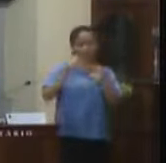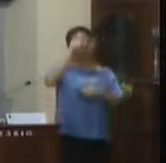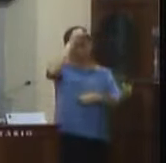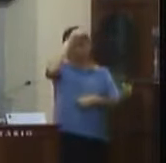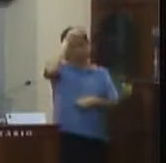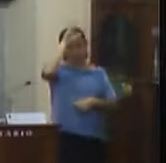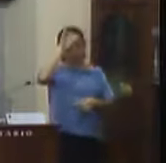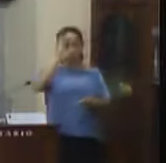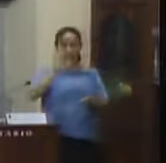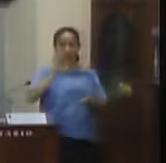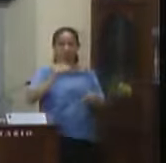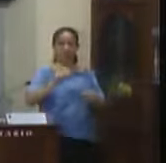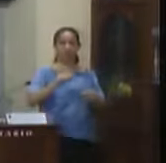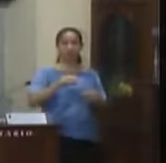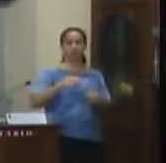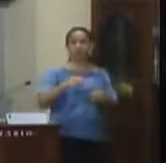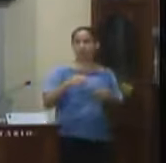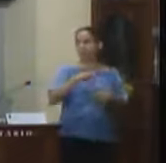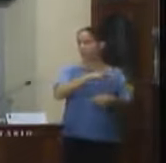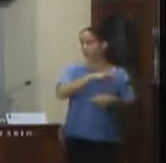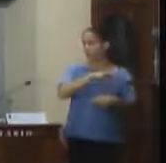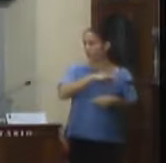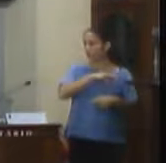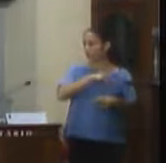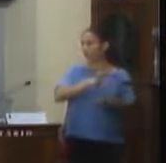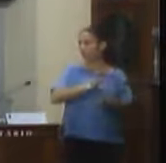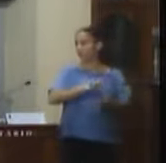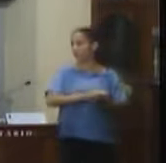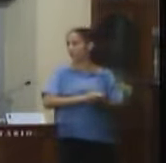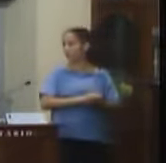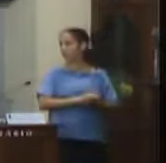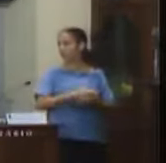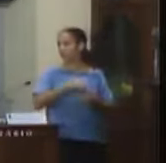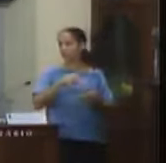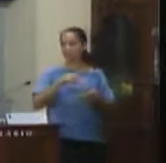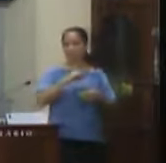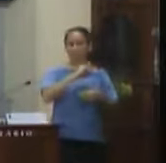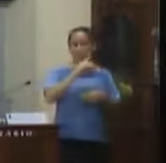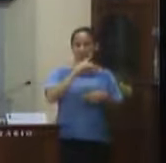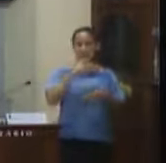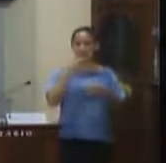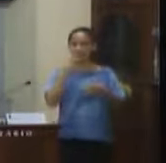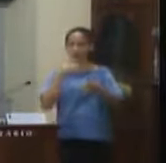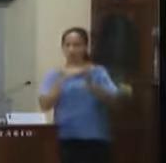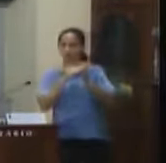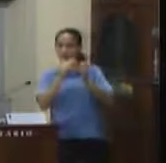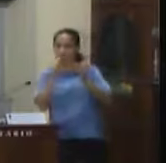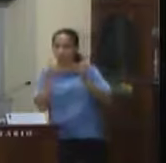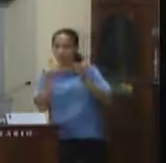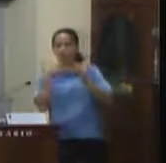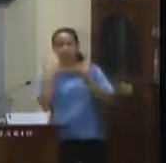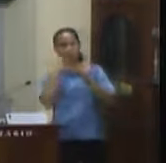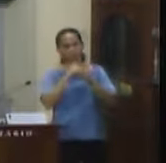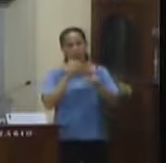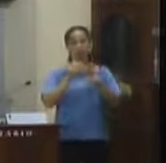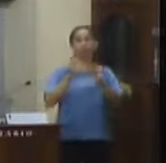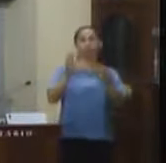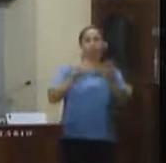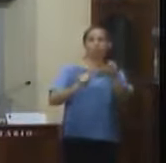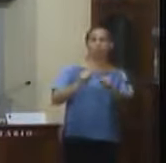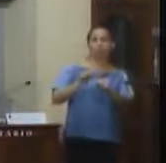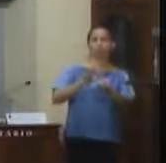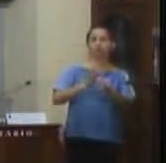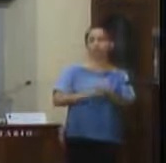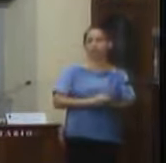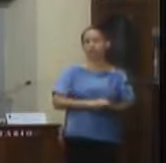público exerceria seu poder de polícia se dentro desse prazo estabelecido pela lei o proprietário